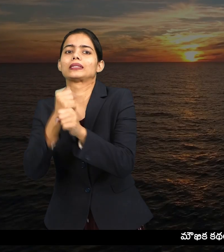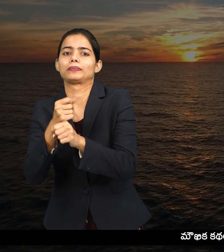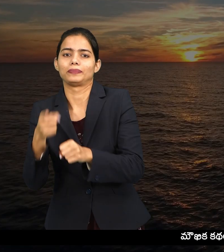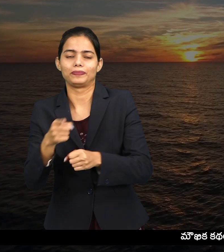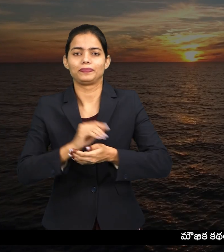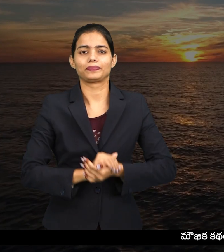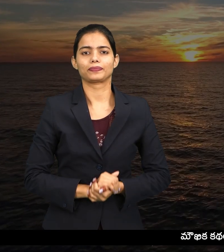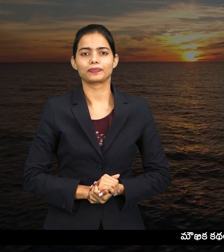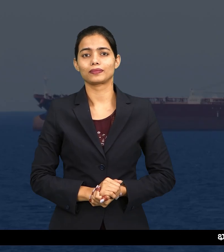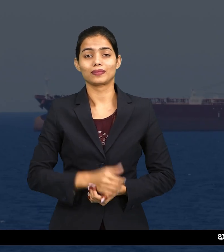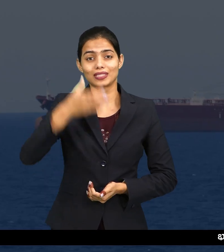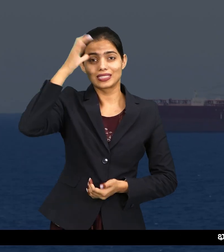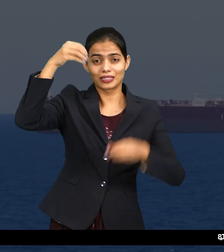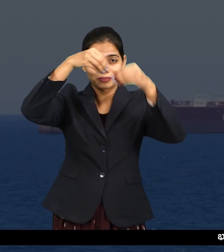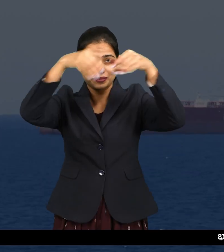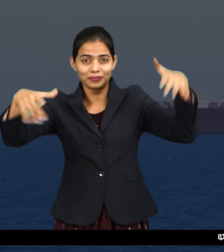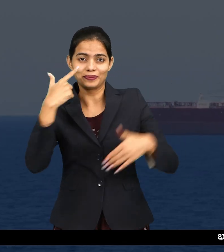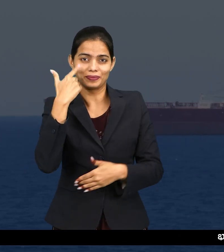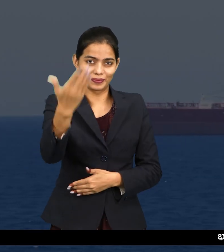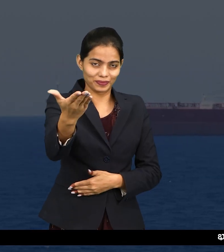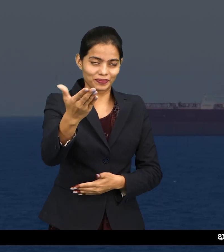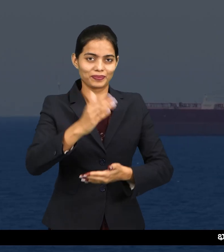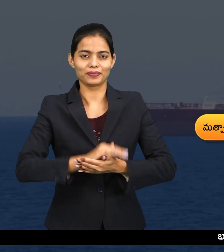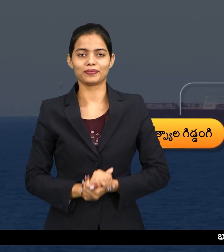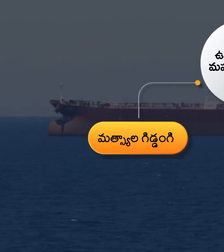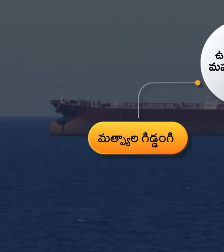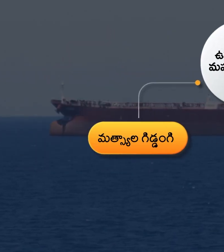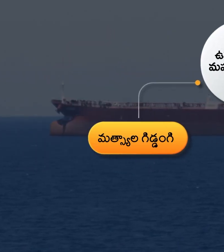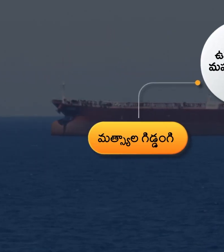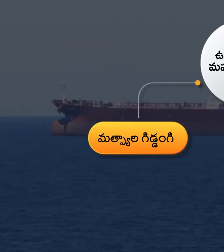తెలుగు కళారూపం. భావనాపటం,